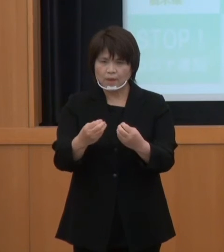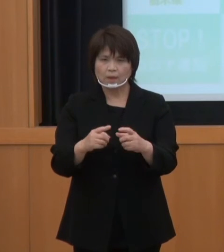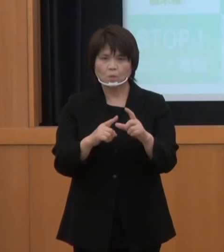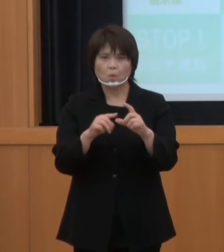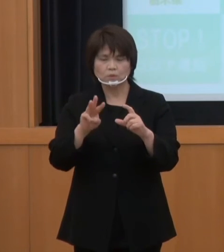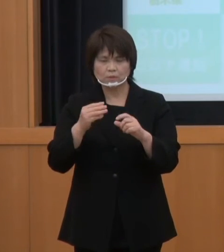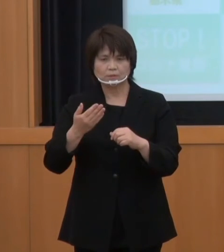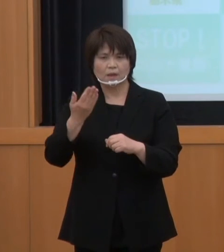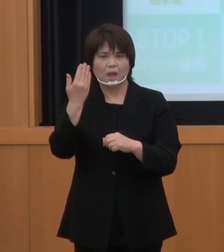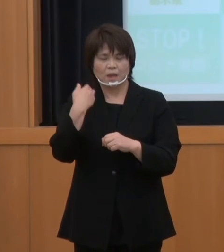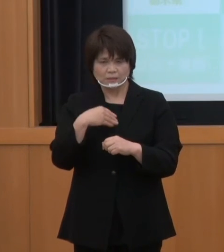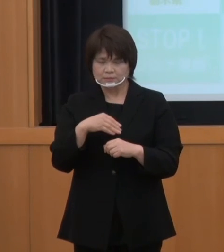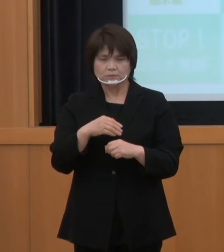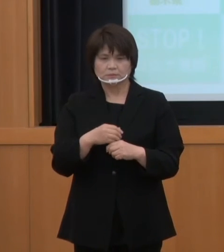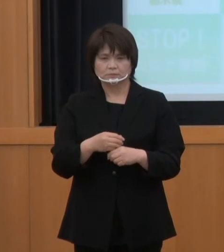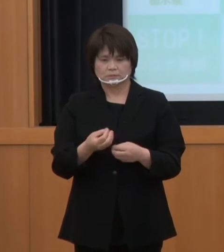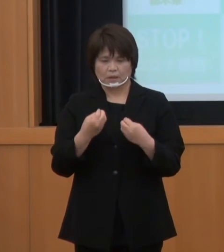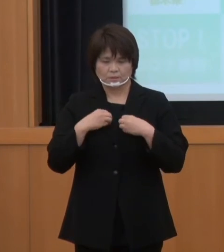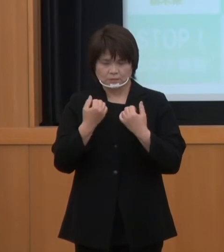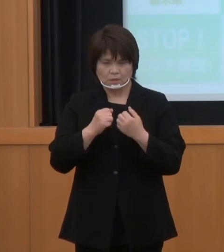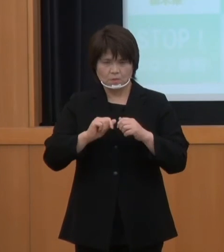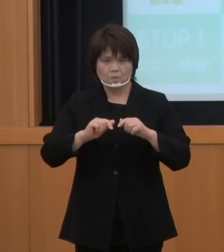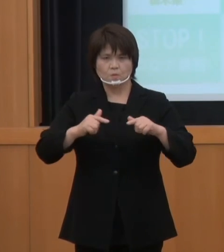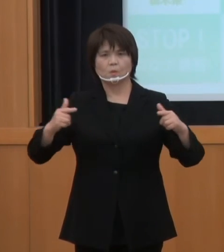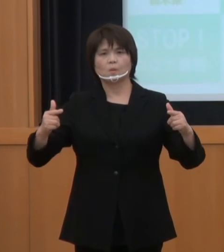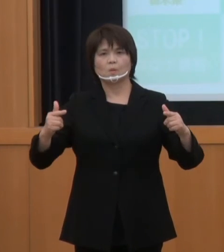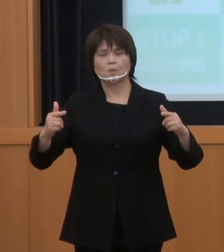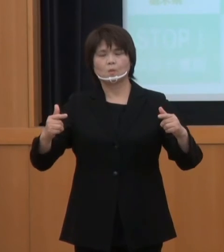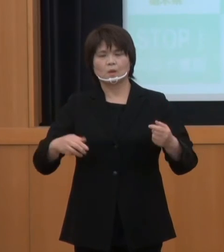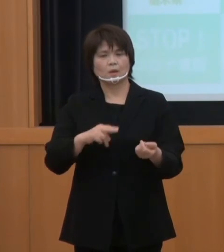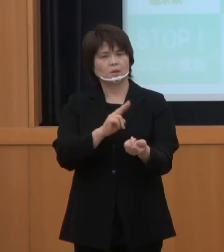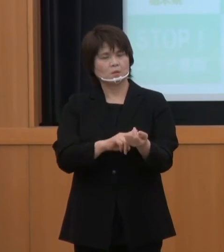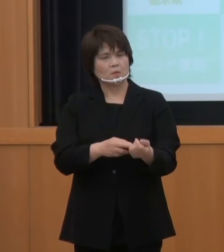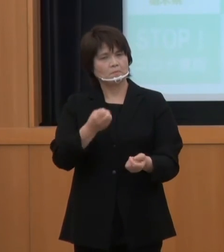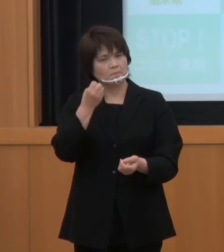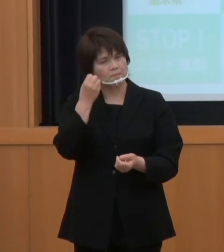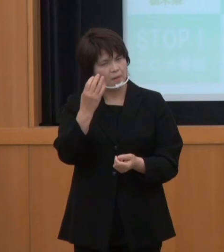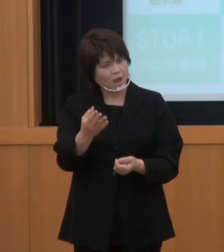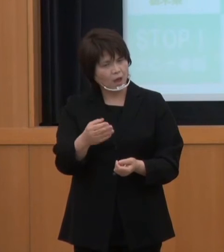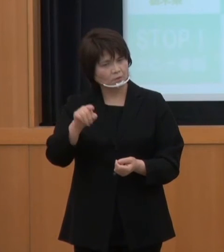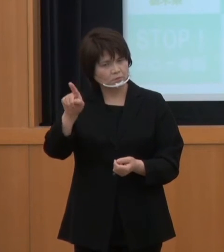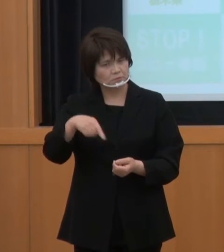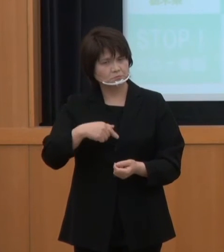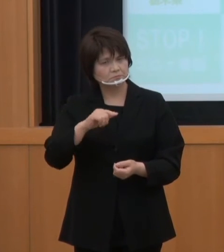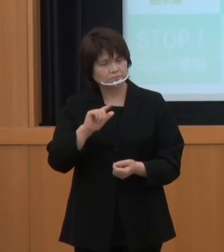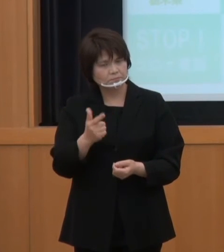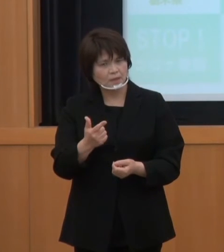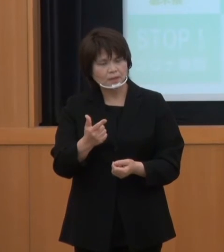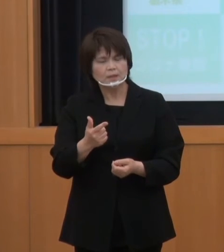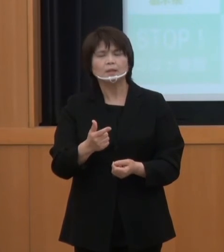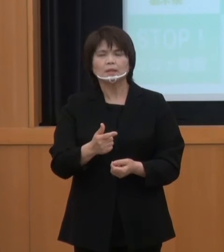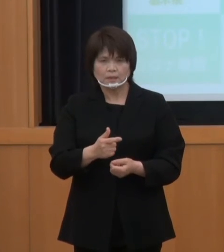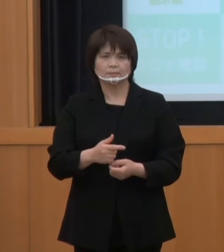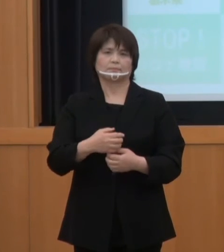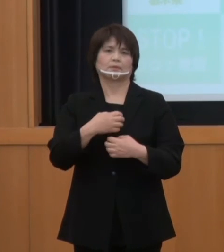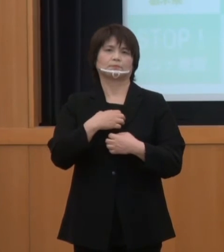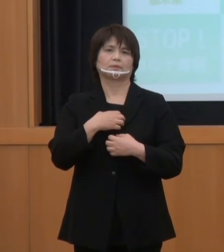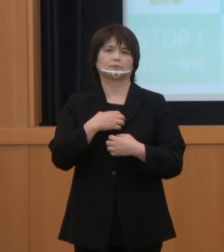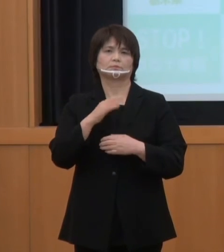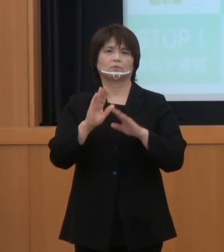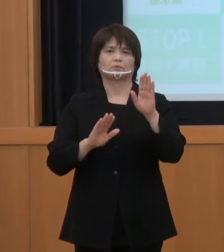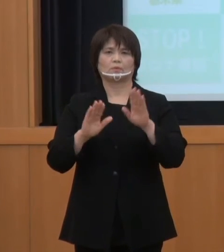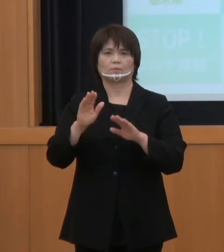し、医療崩壊を招くという最悪のシナリオが現実になりかねないところであ